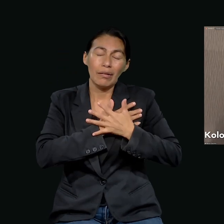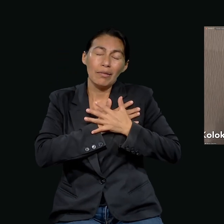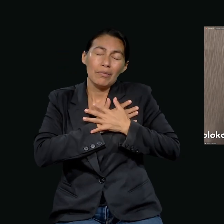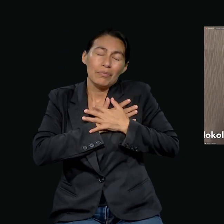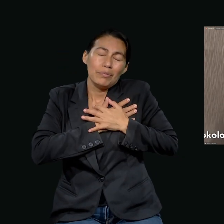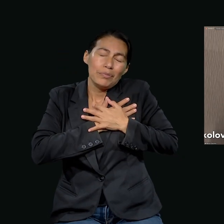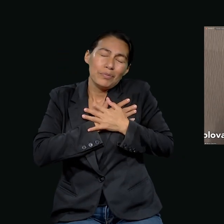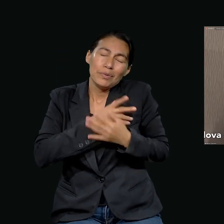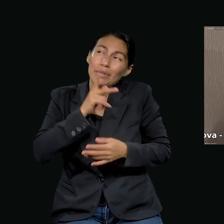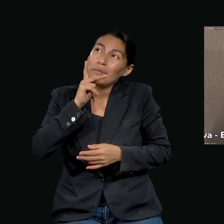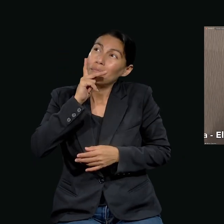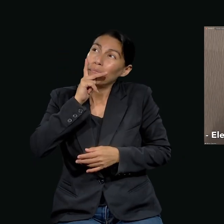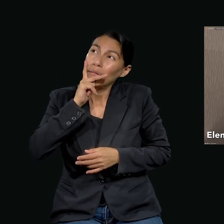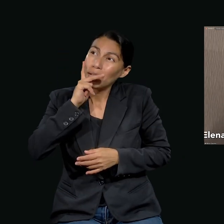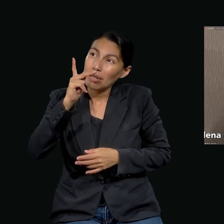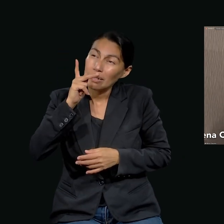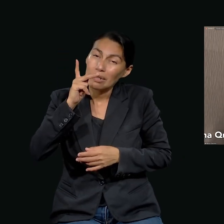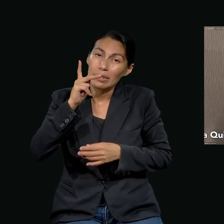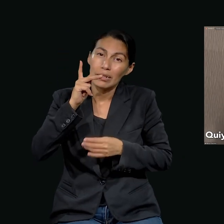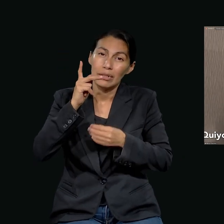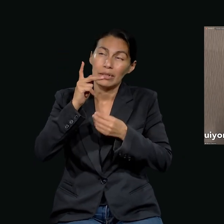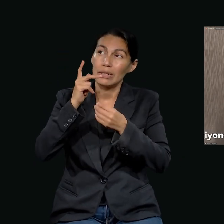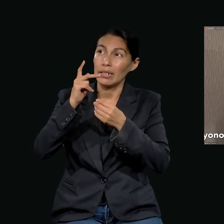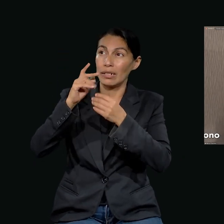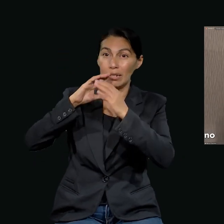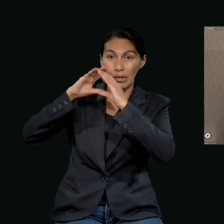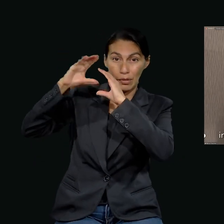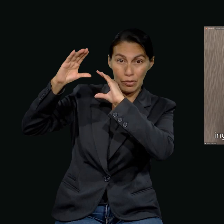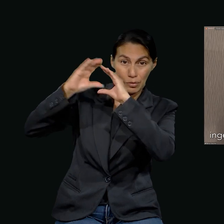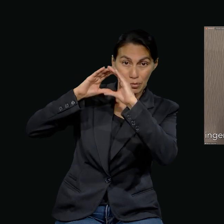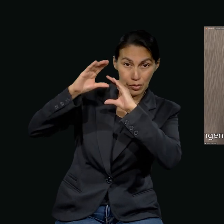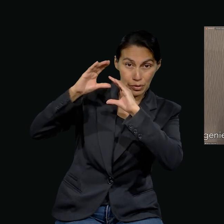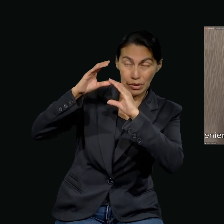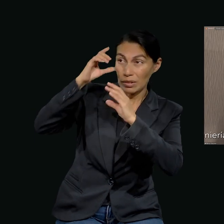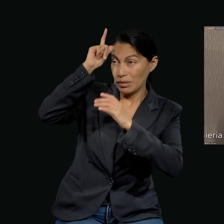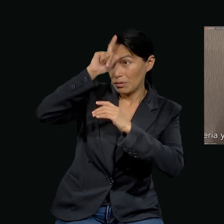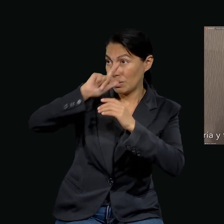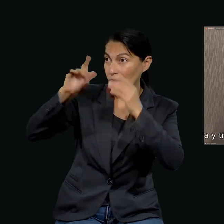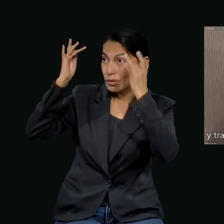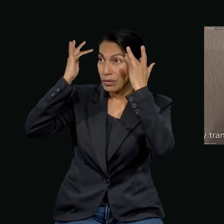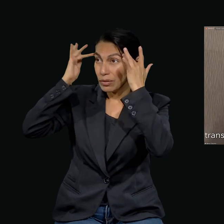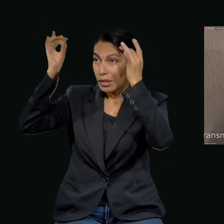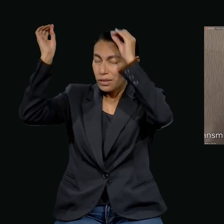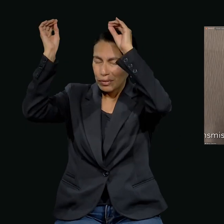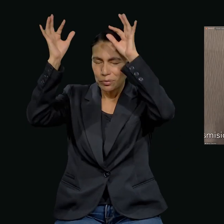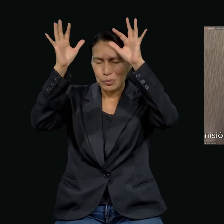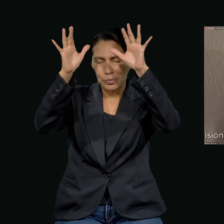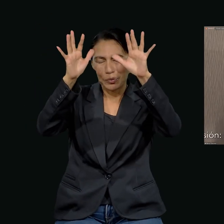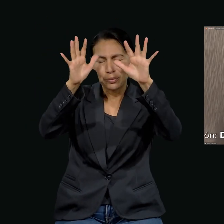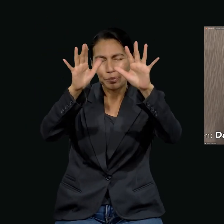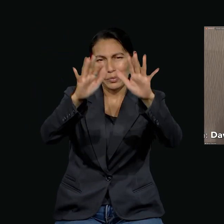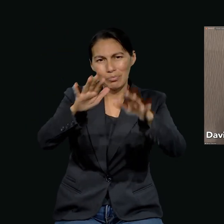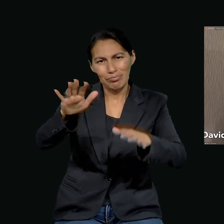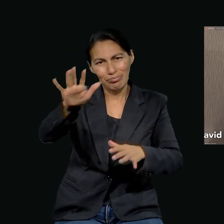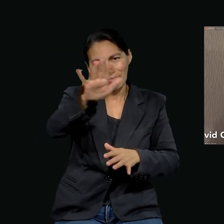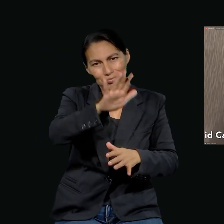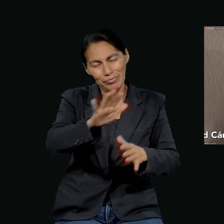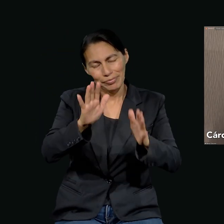Padre Y la comunión con el Espíritu Santo Sean con todos ustedes